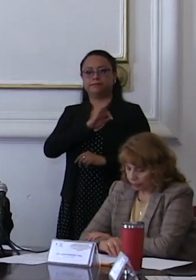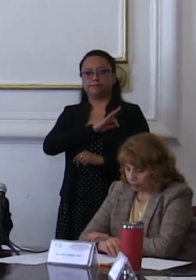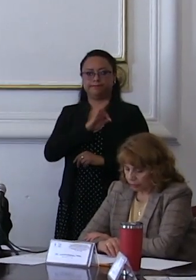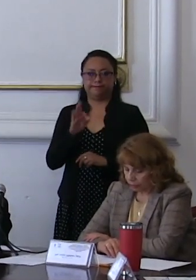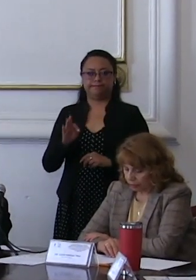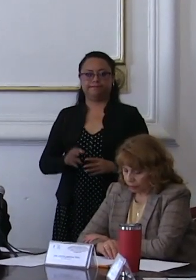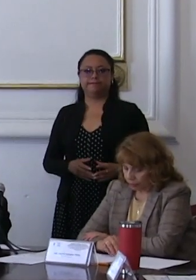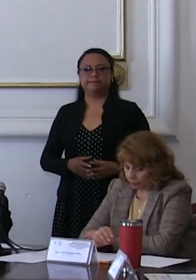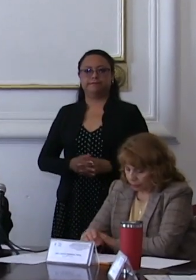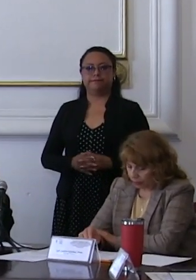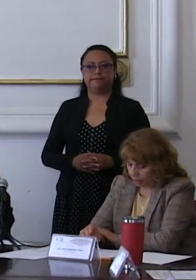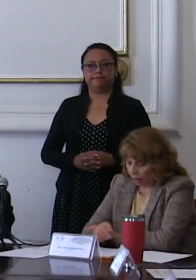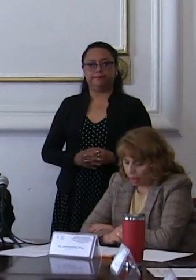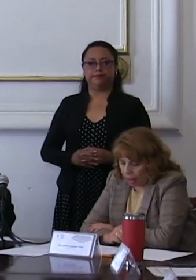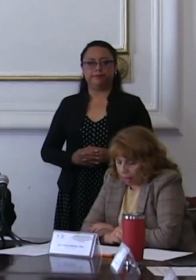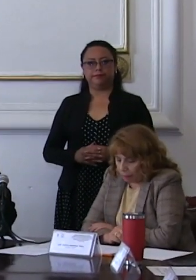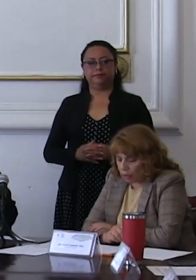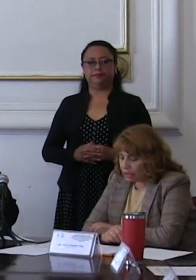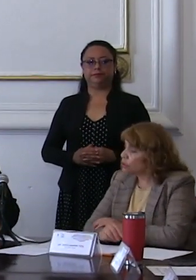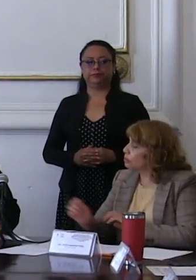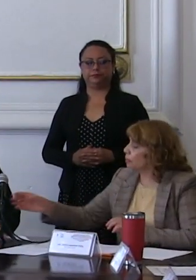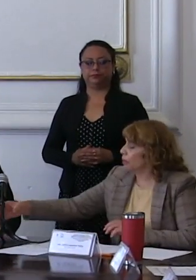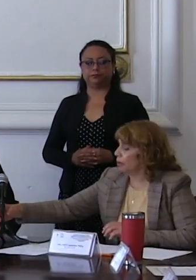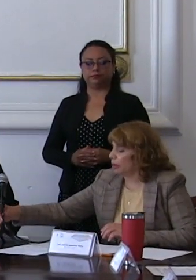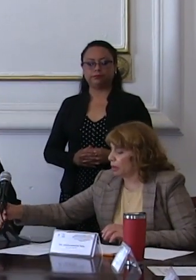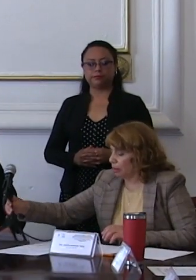celebración de esta reunión.